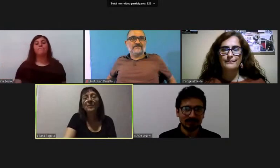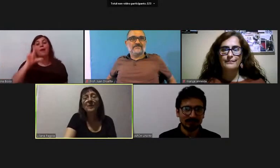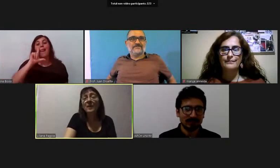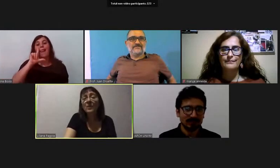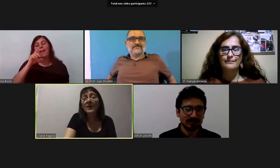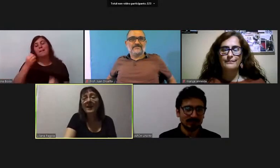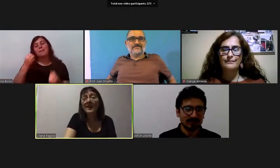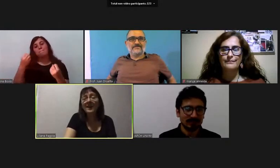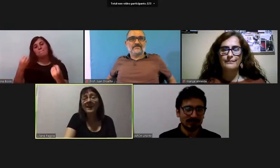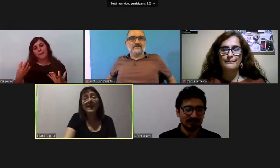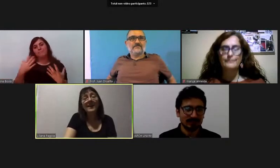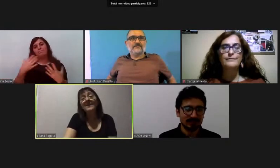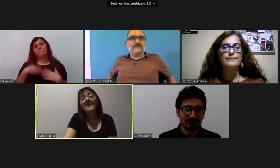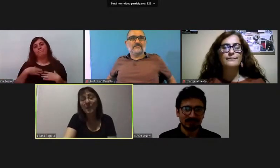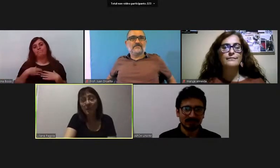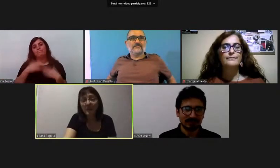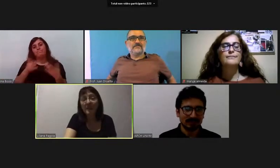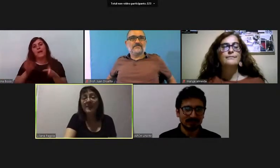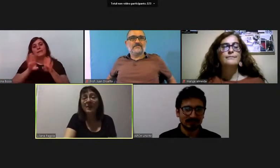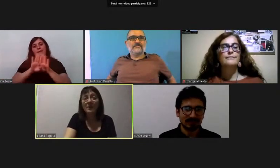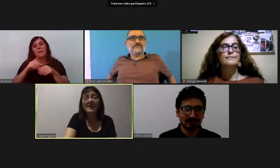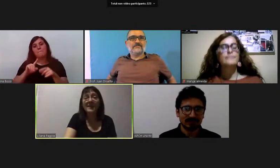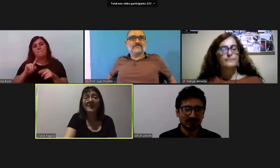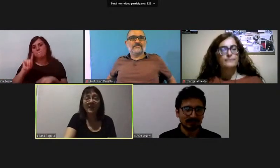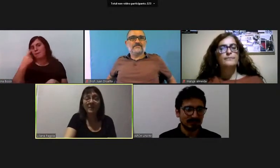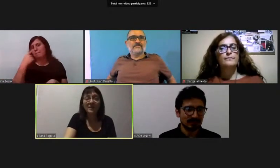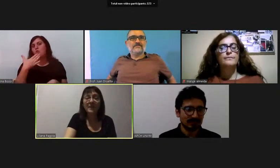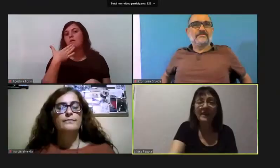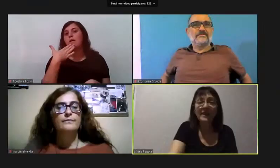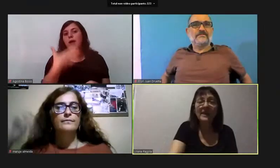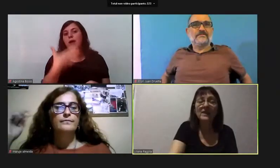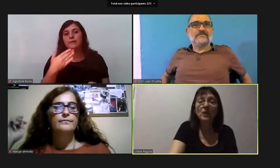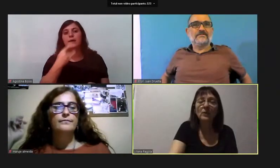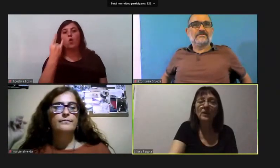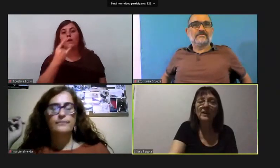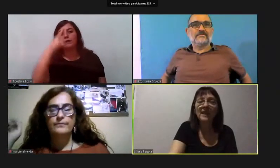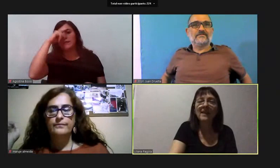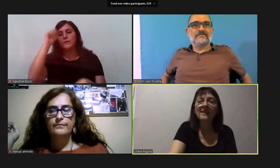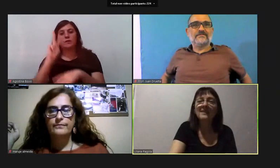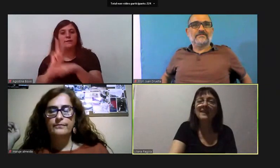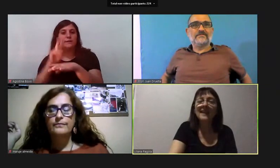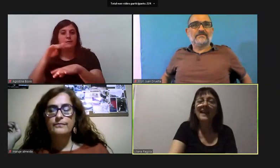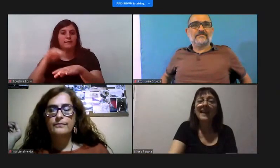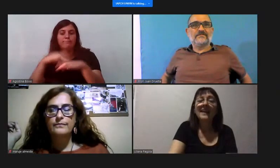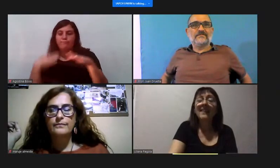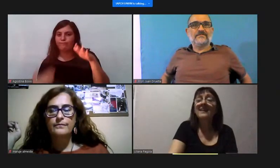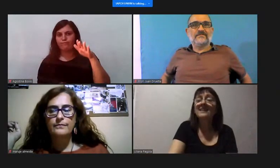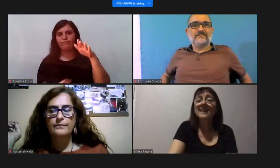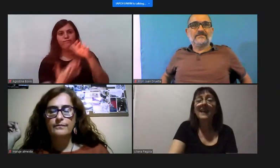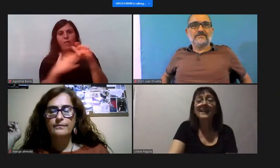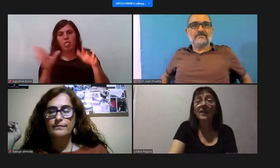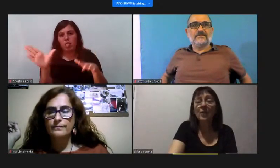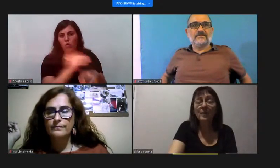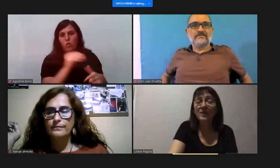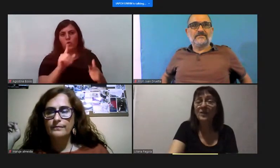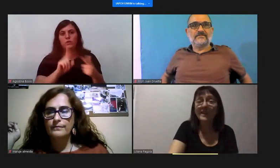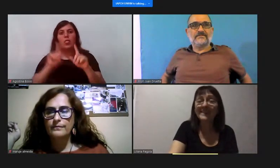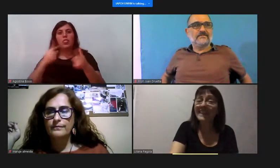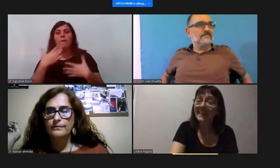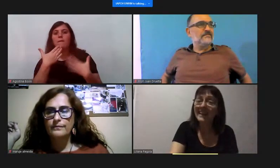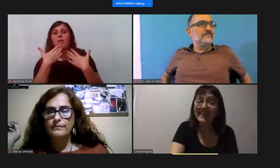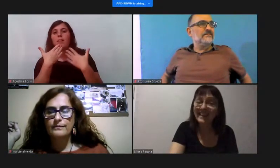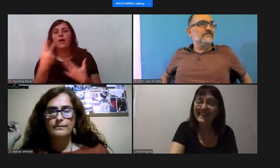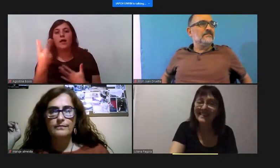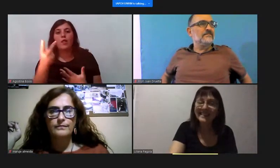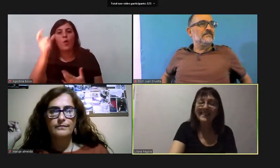bueno, en primer lugar, agradecer nuevamente a la Universidad Nacional de Villa María y sus autoridades, agradecer a estas dos personas